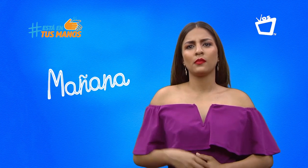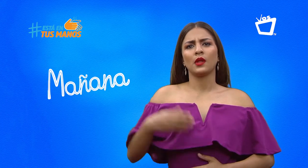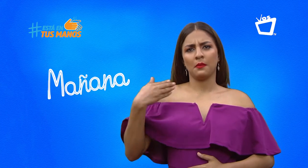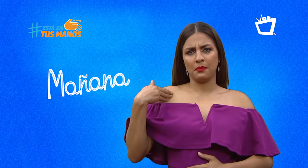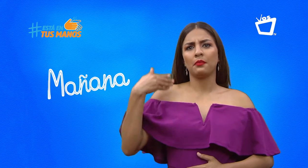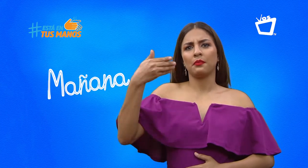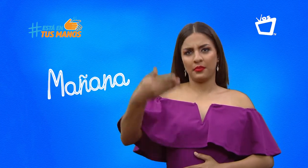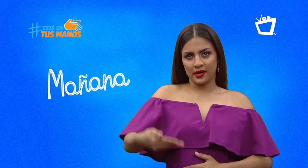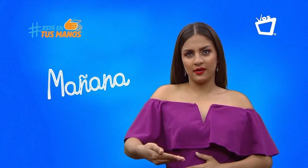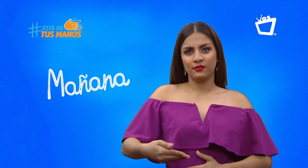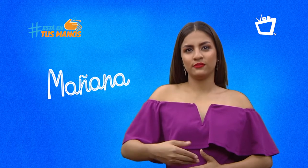mañana